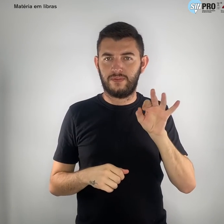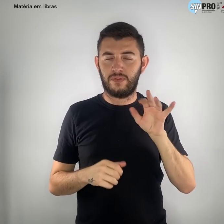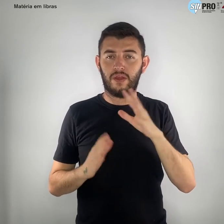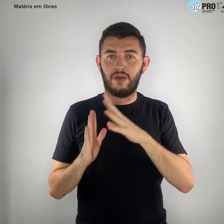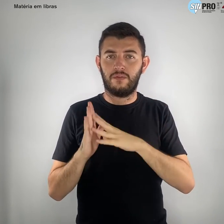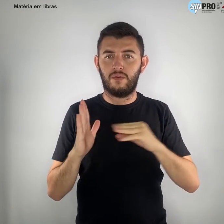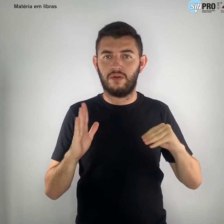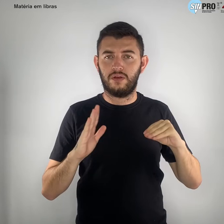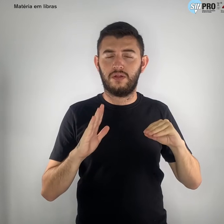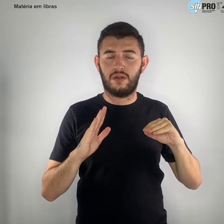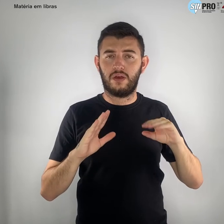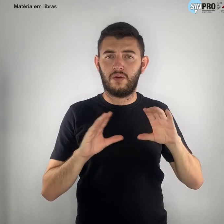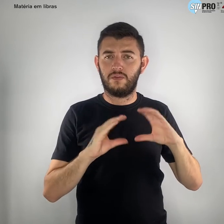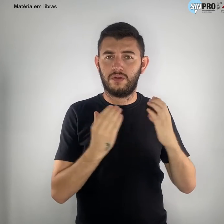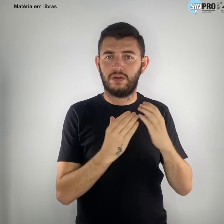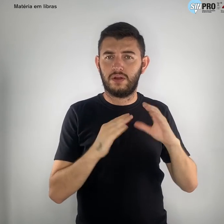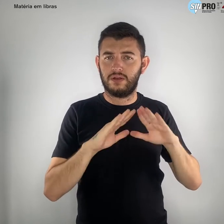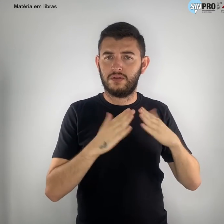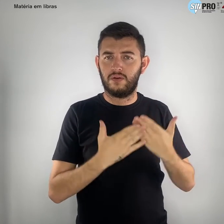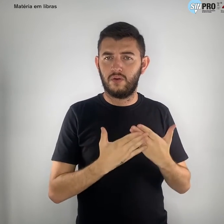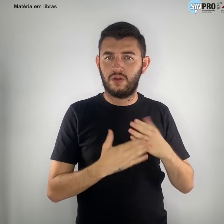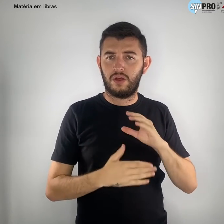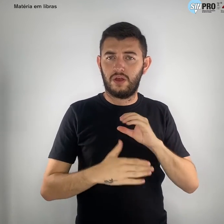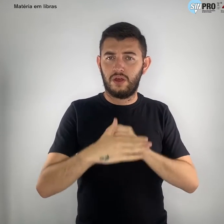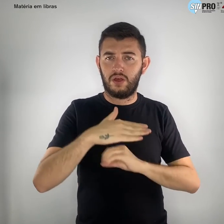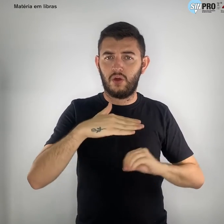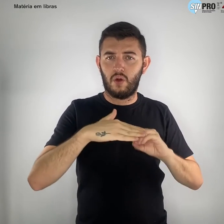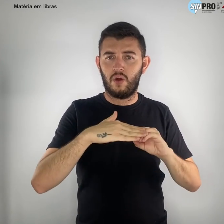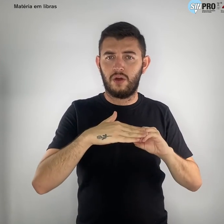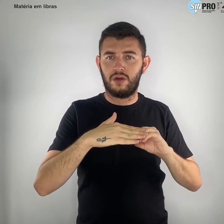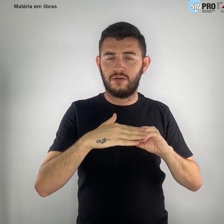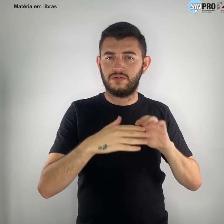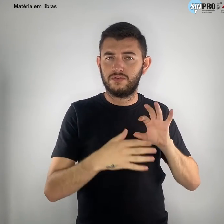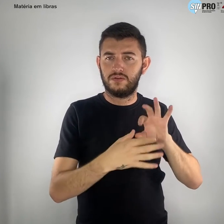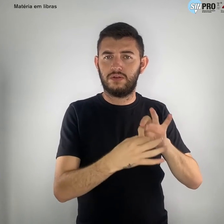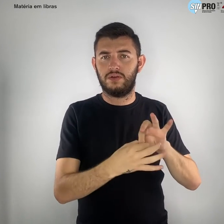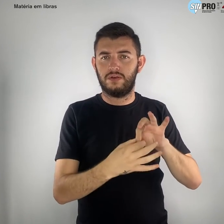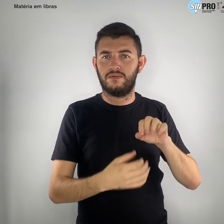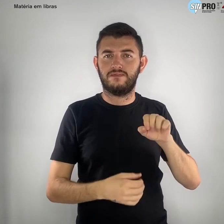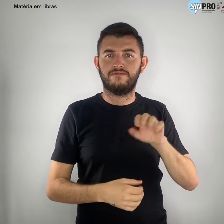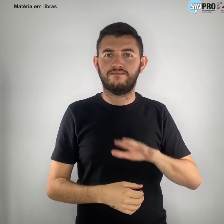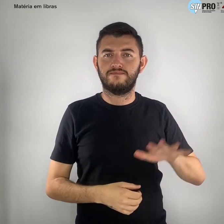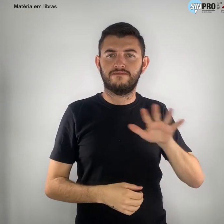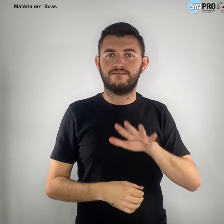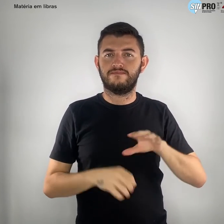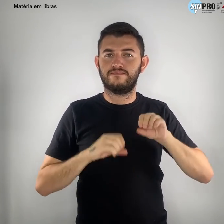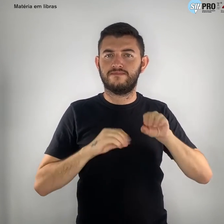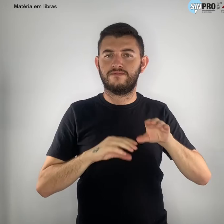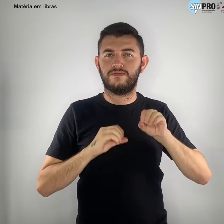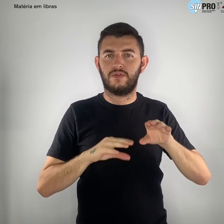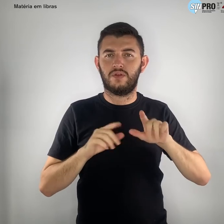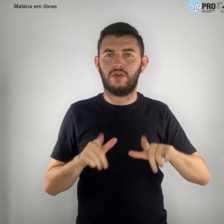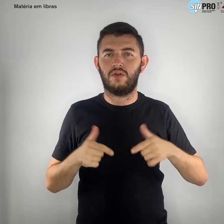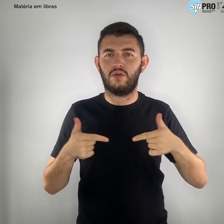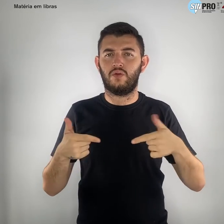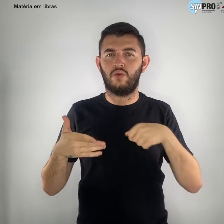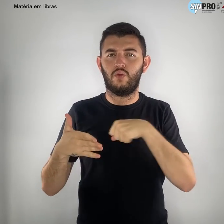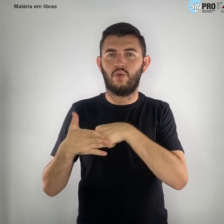e segmentos ligados à educação, tem lutado contra a onda de retrocessos a que vem